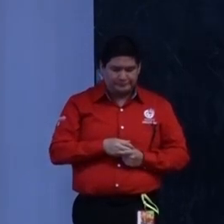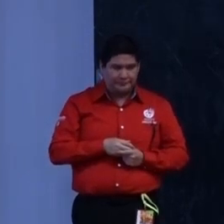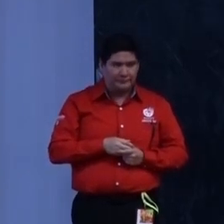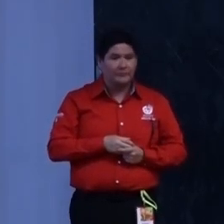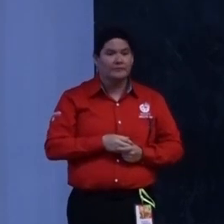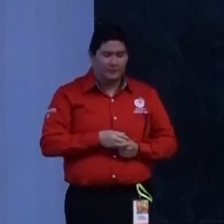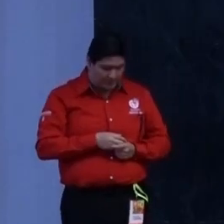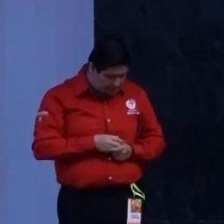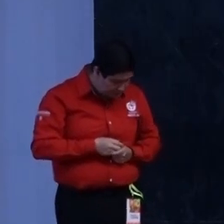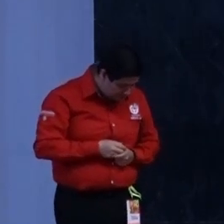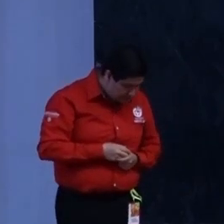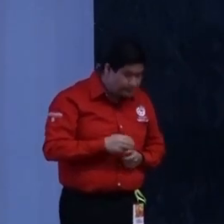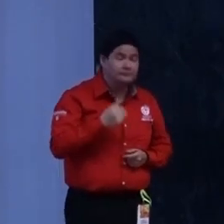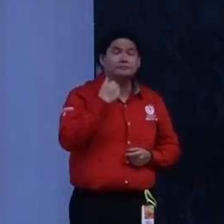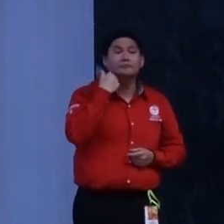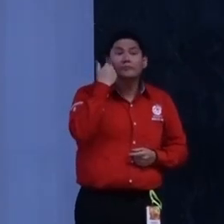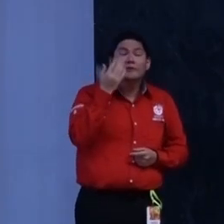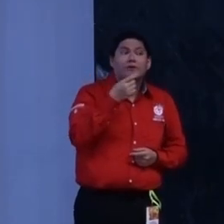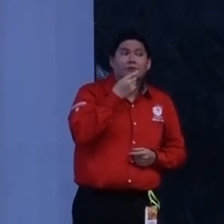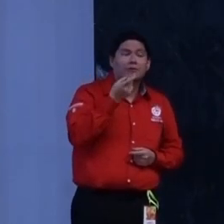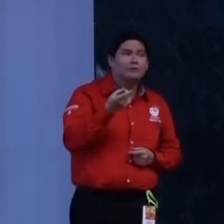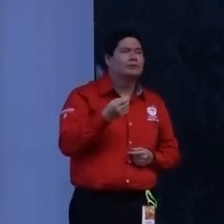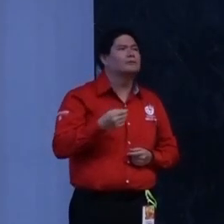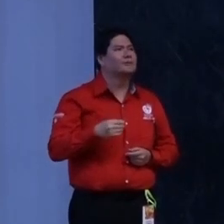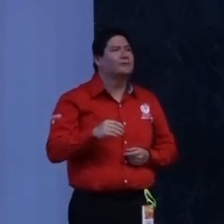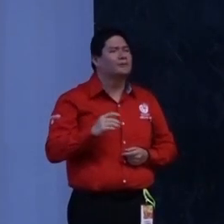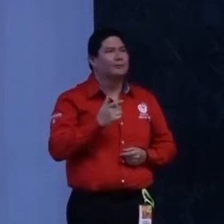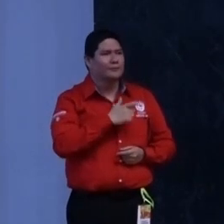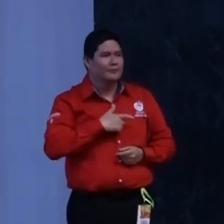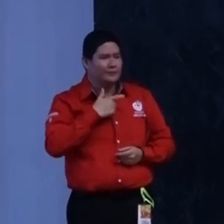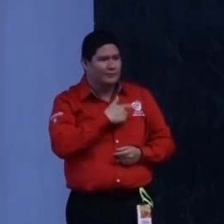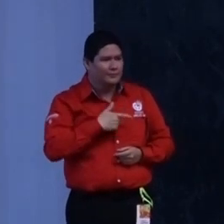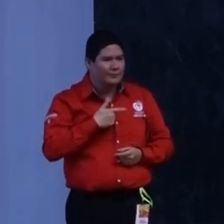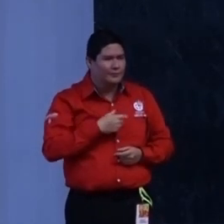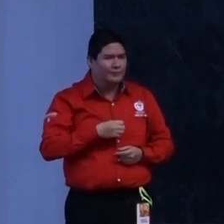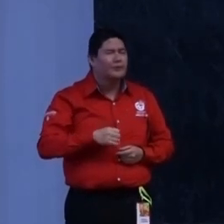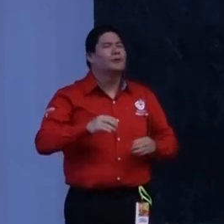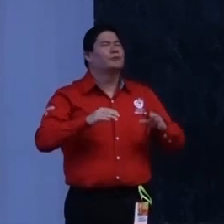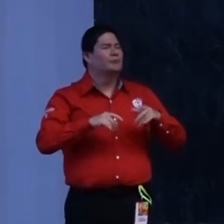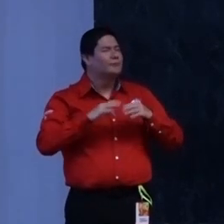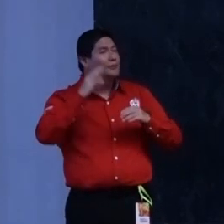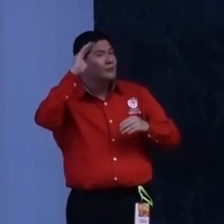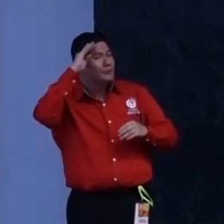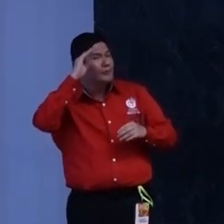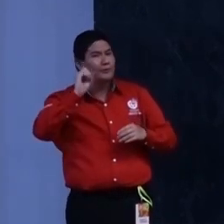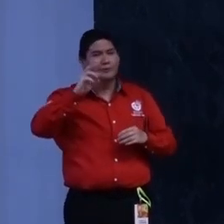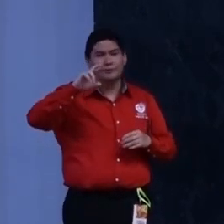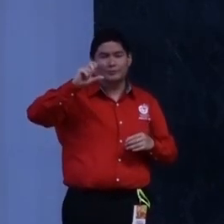Solo quiero complementar lo que acabas de decir. Me encanta la imagen de la orquesta porque es como